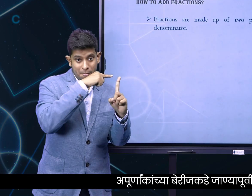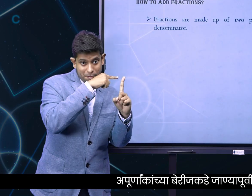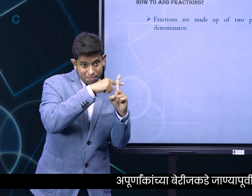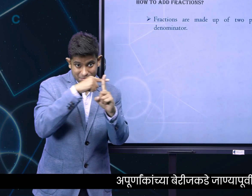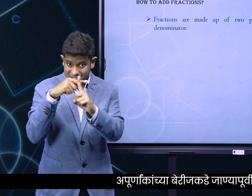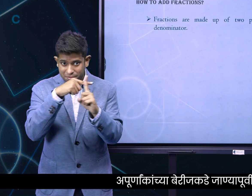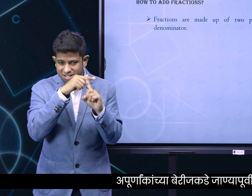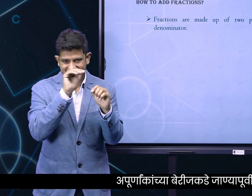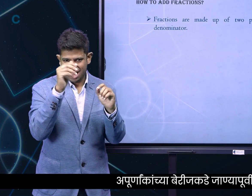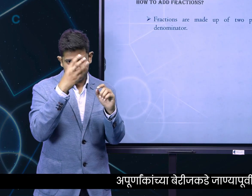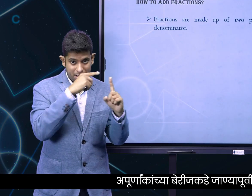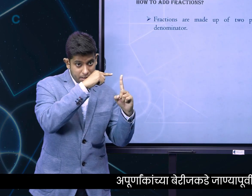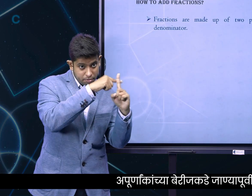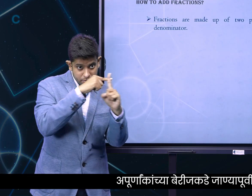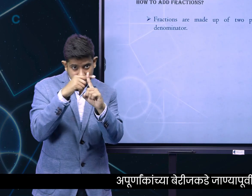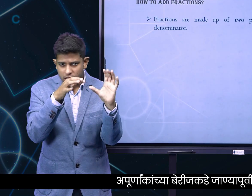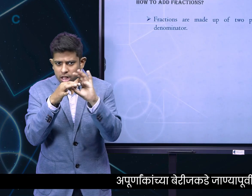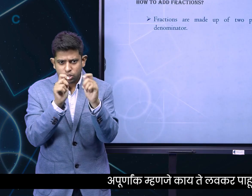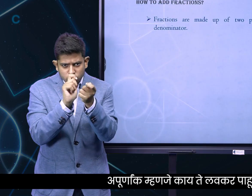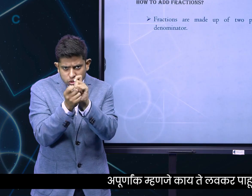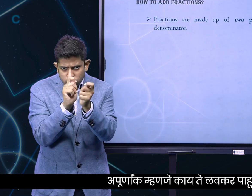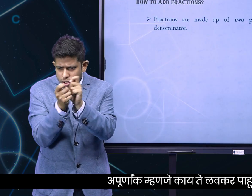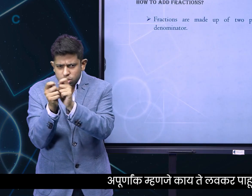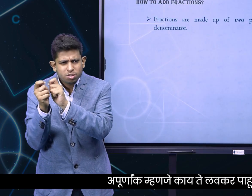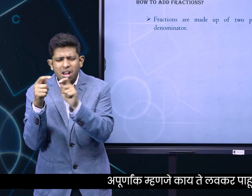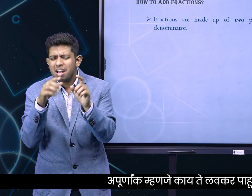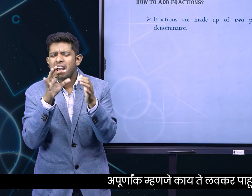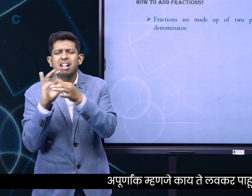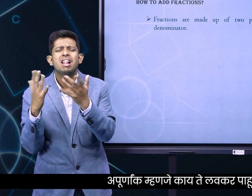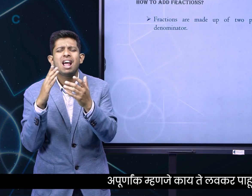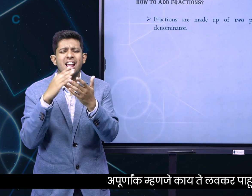अपूर्णांकांच्या बेरीजकडे जाण्यापूर्वी अपूर्णांक म्हणजे काय ते लवकर पाहूया.